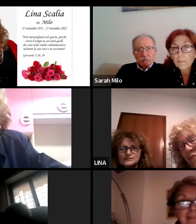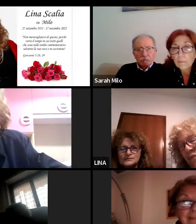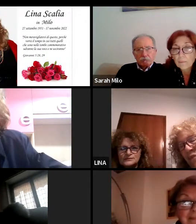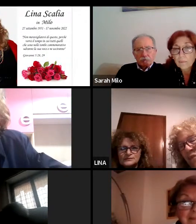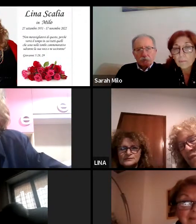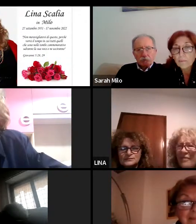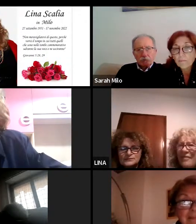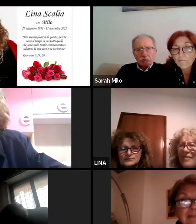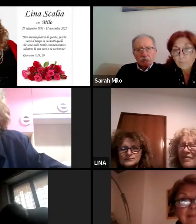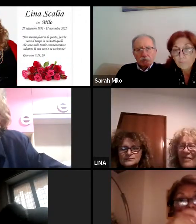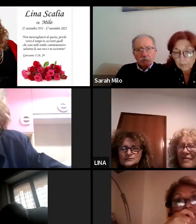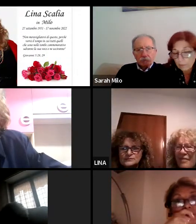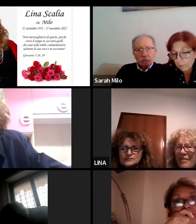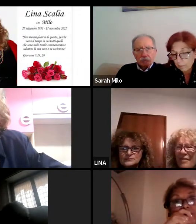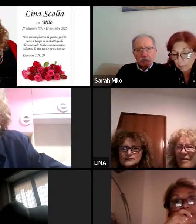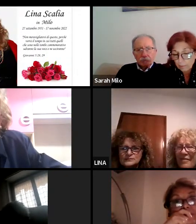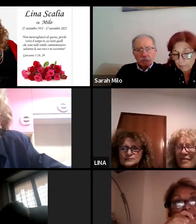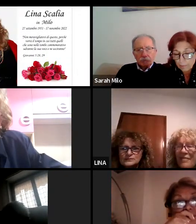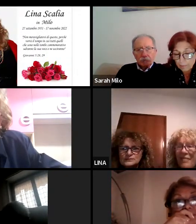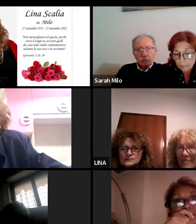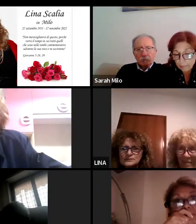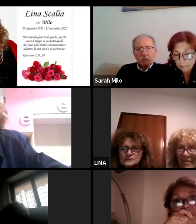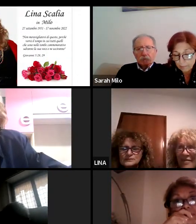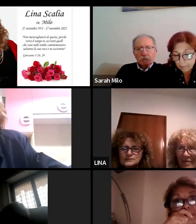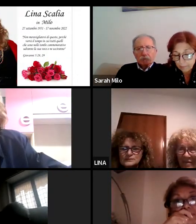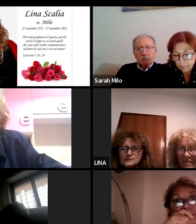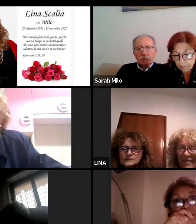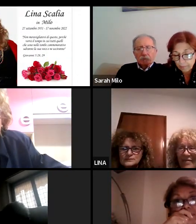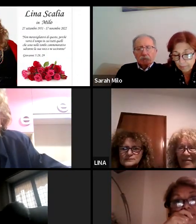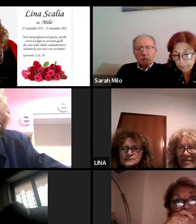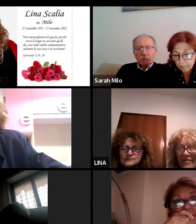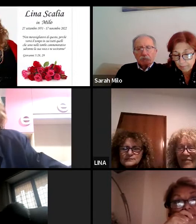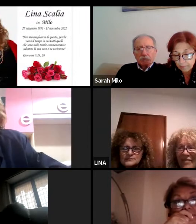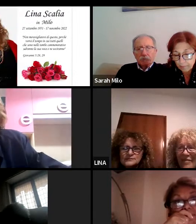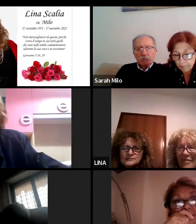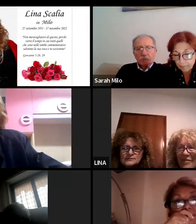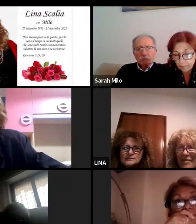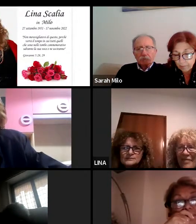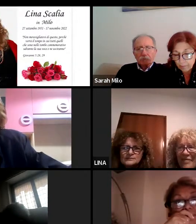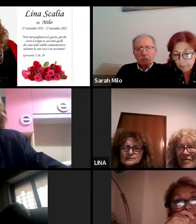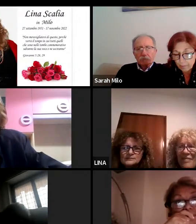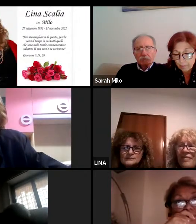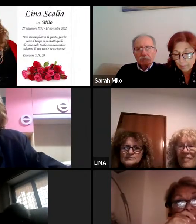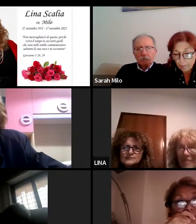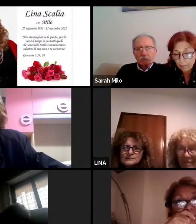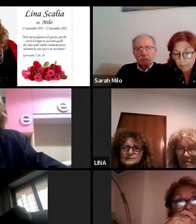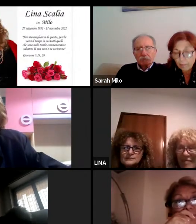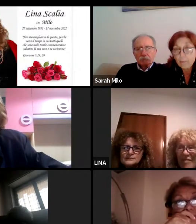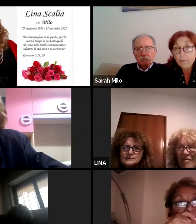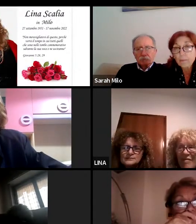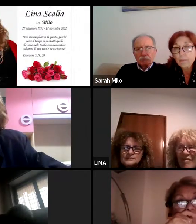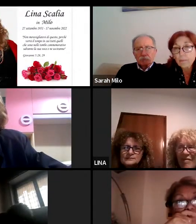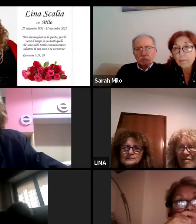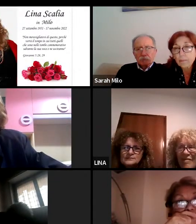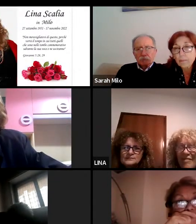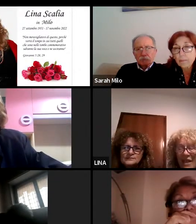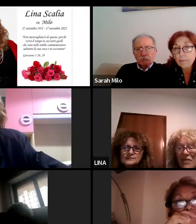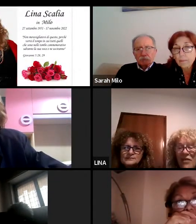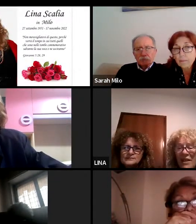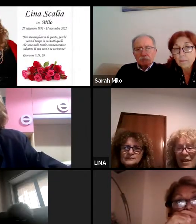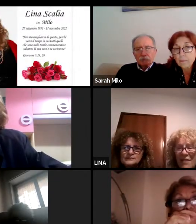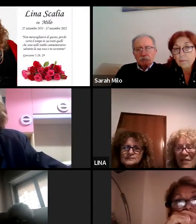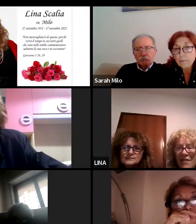che questa possibilità E chi poteva assistere a un funerale così lontani